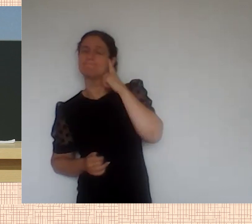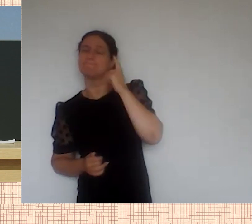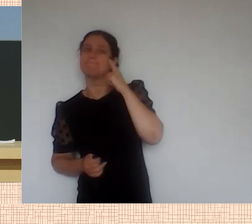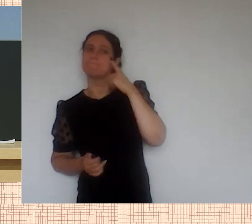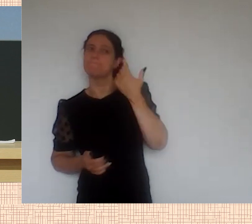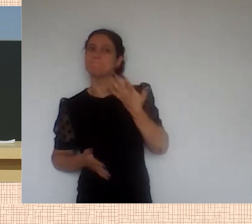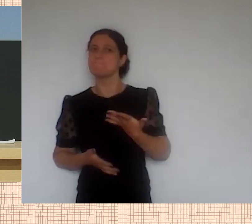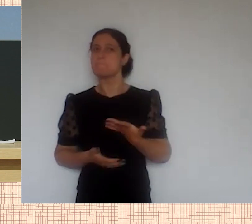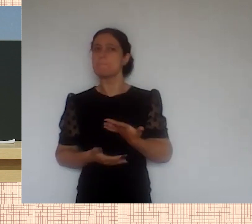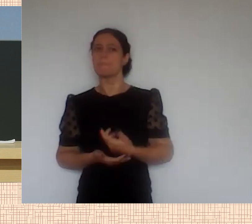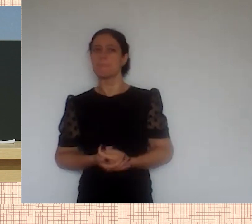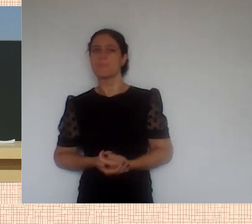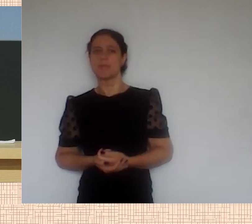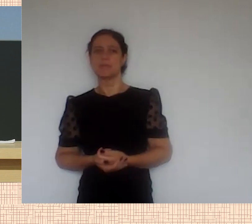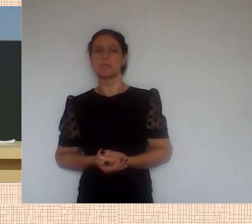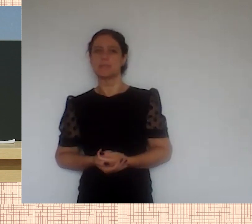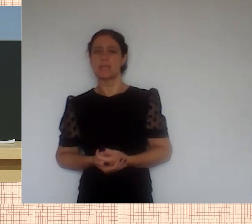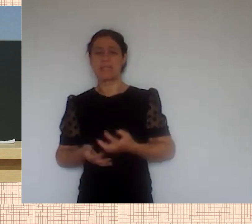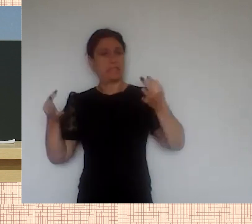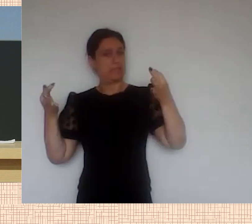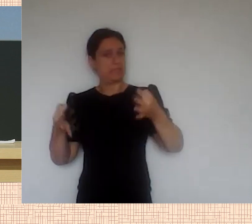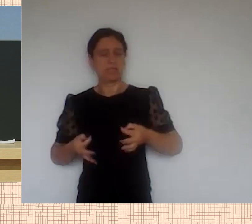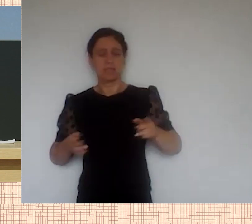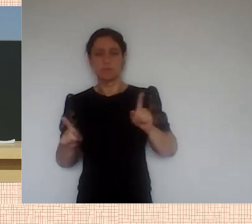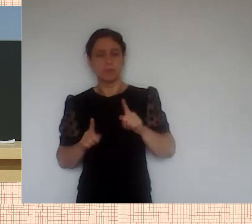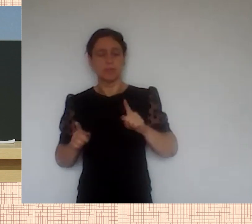quero que vocês tenham uma noção das coisas.